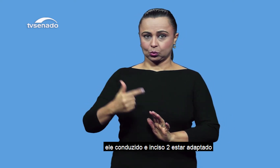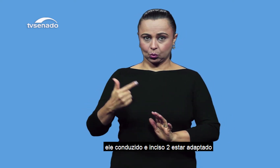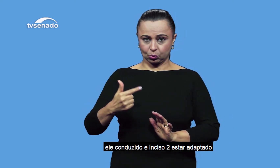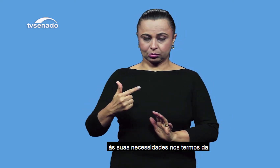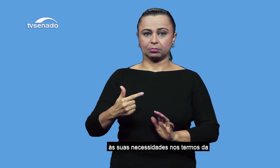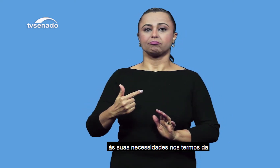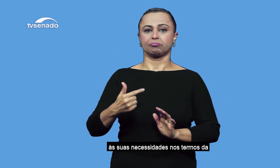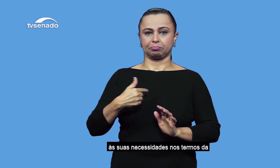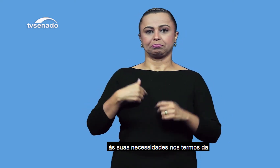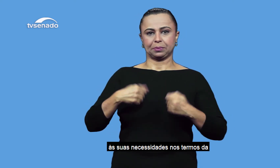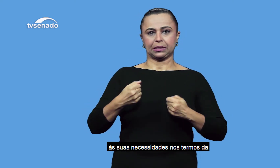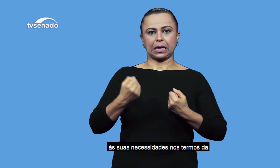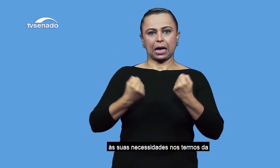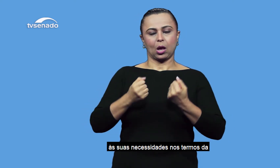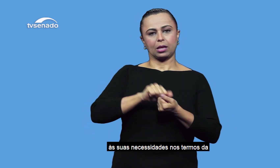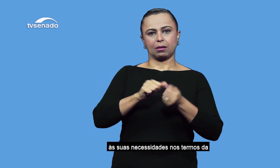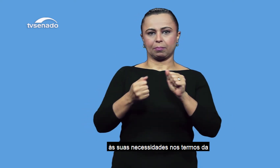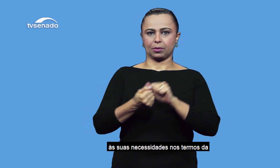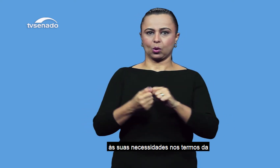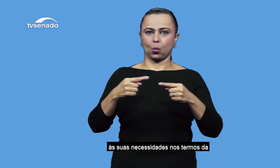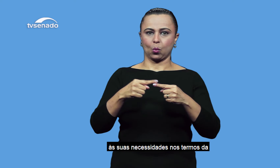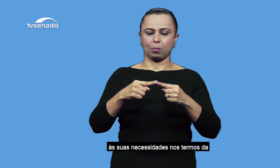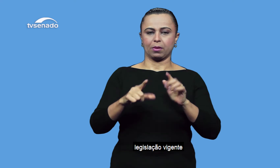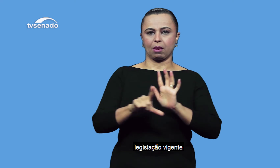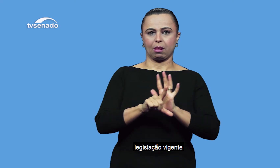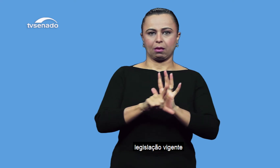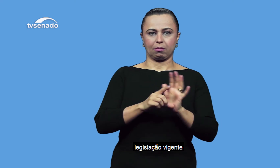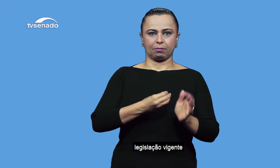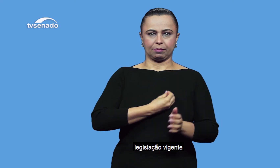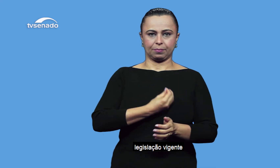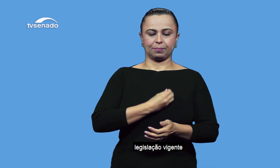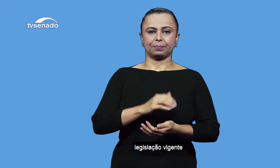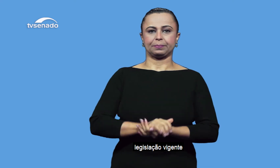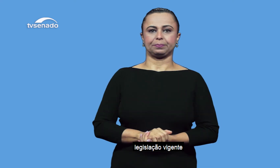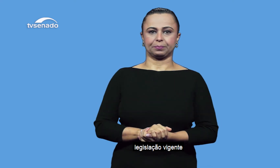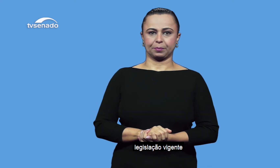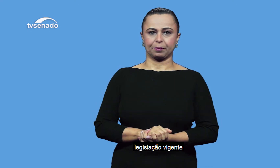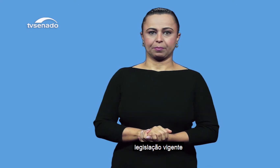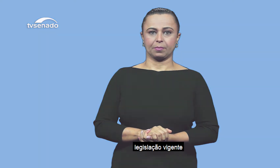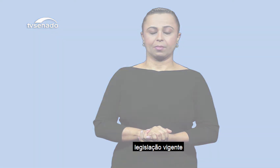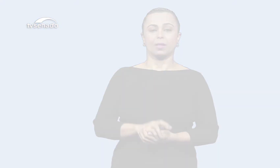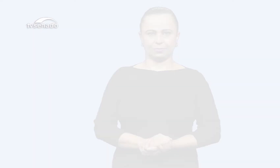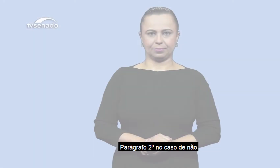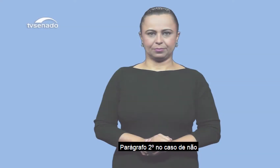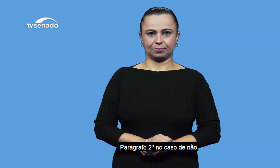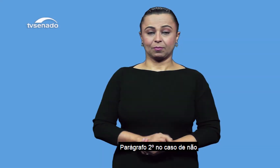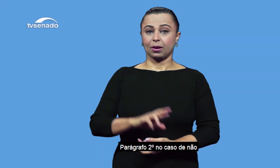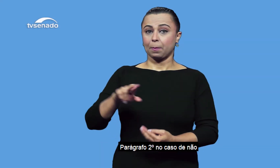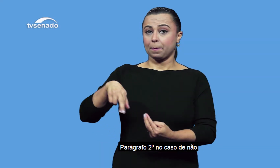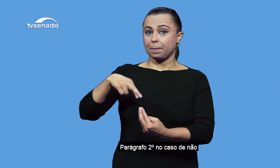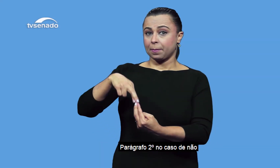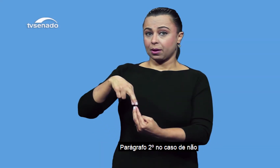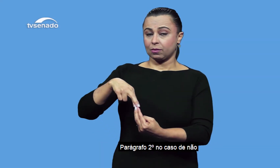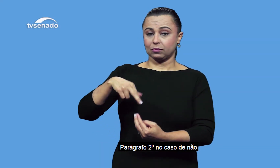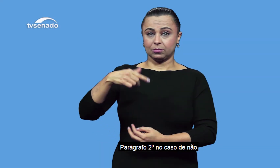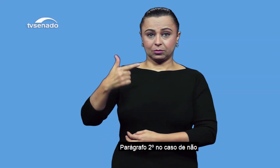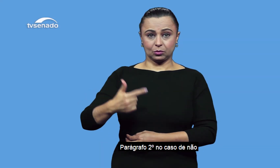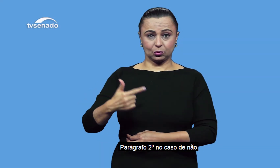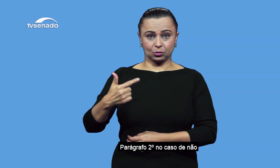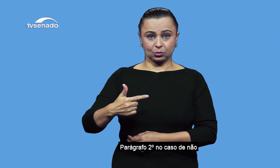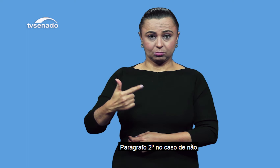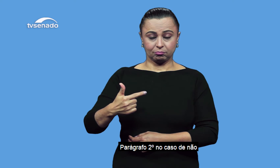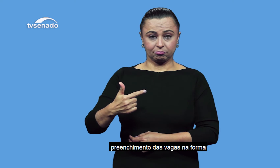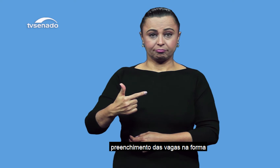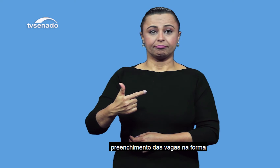adaptado às suas necessidades nos termos da legislação vigente parágrafo 2º no